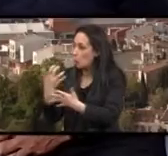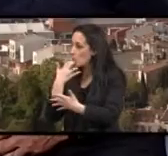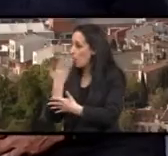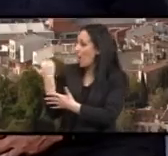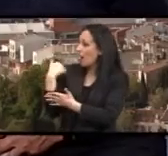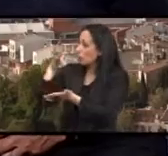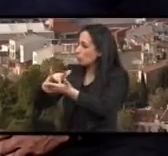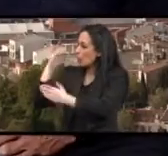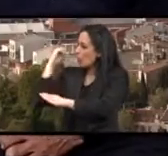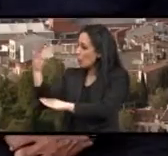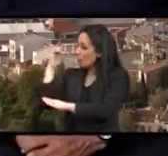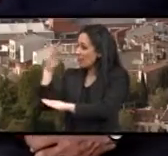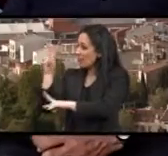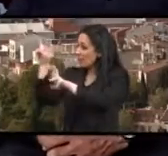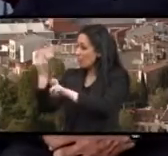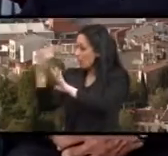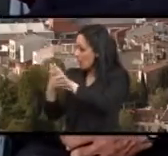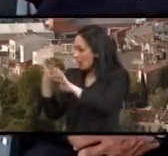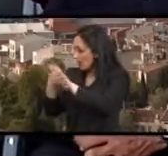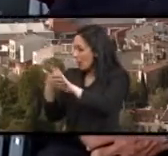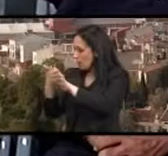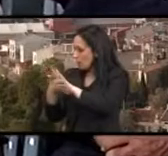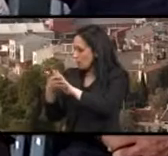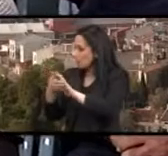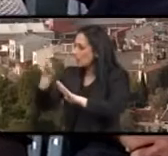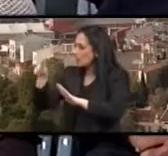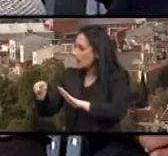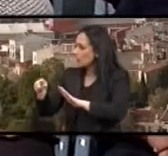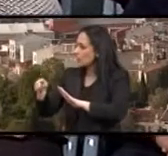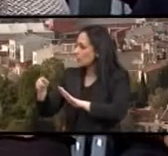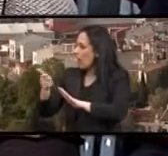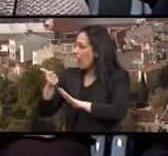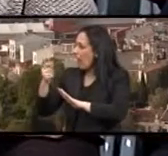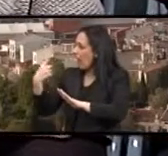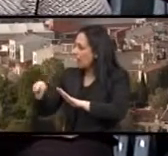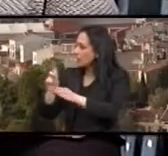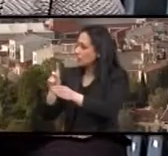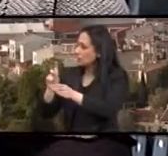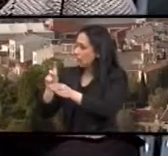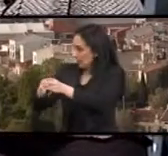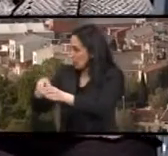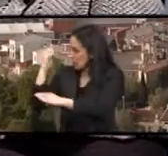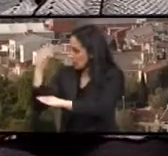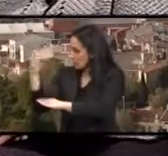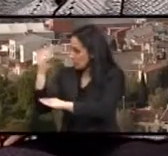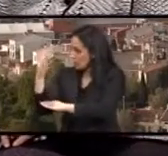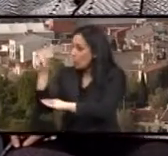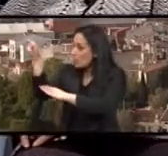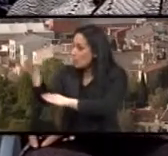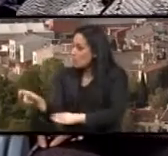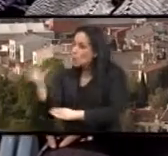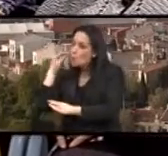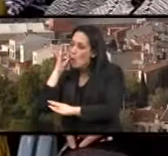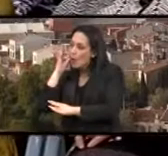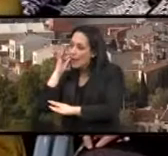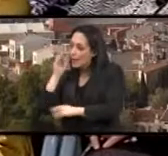va fer una conferència que parlava d'això, i precisament hi havia una noia que, per sortir de casa, com que anava amb cadira, no podia obrir